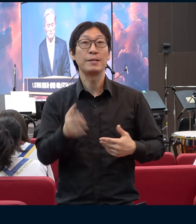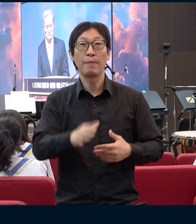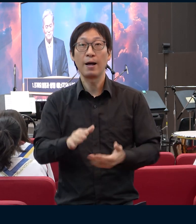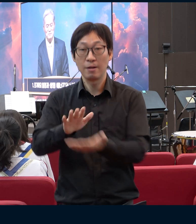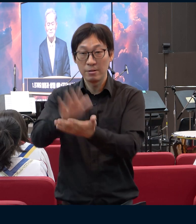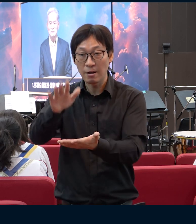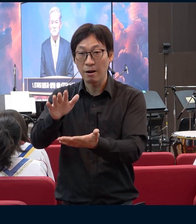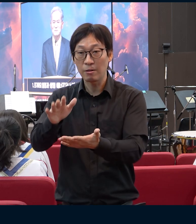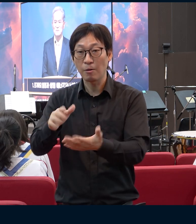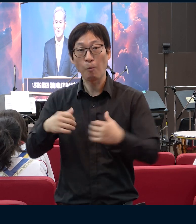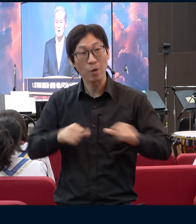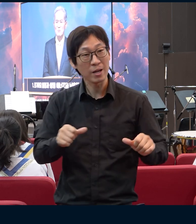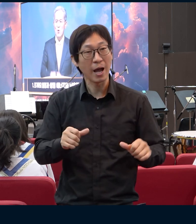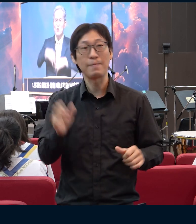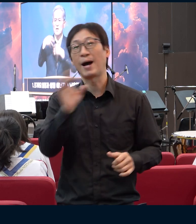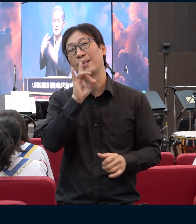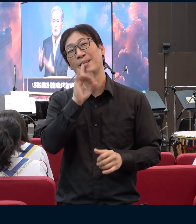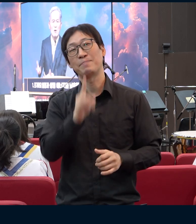어떤 경우에